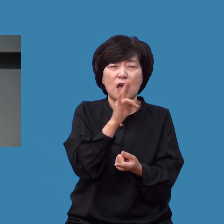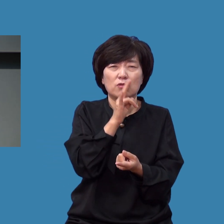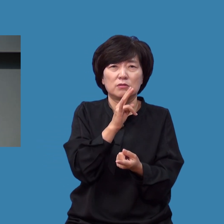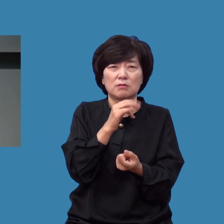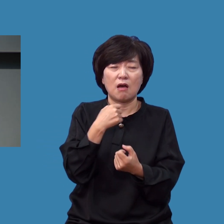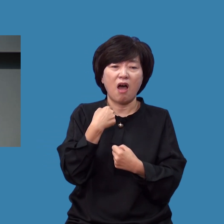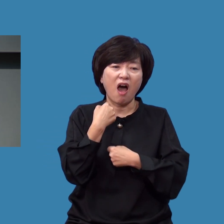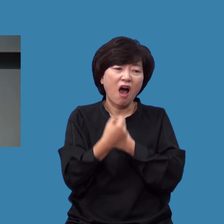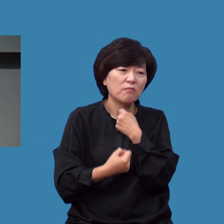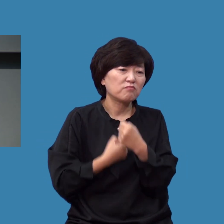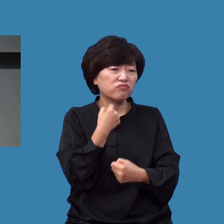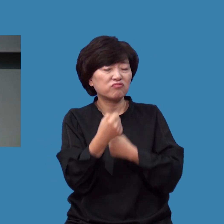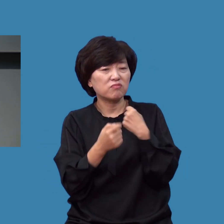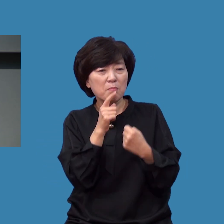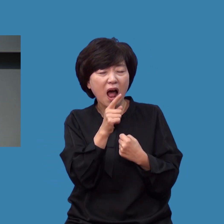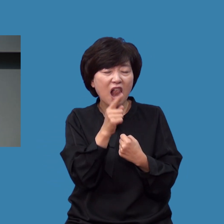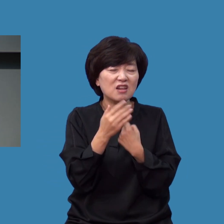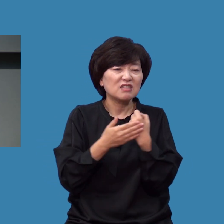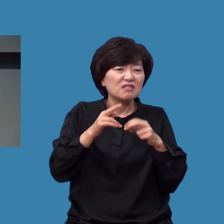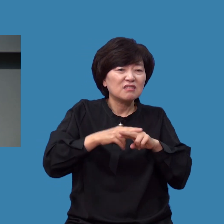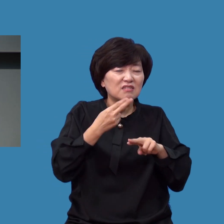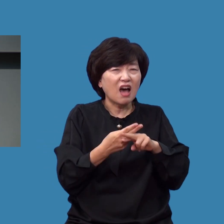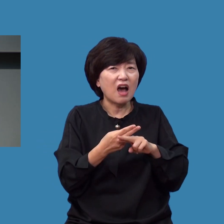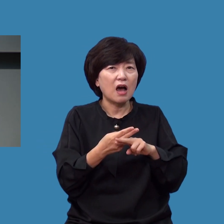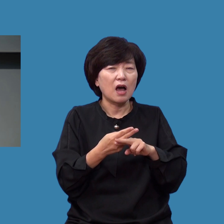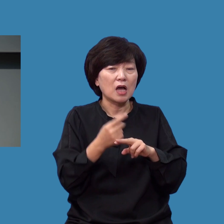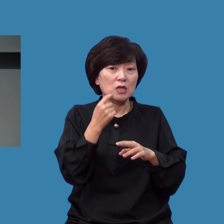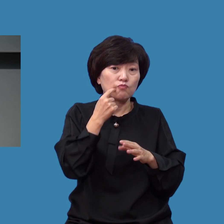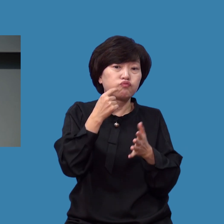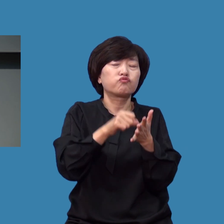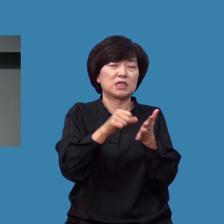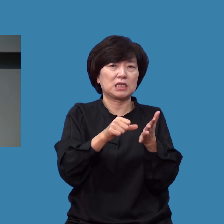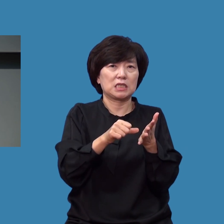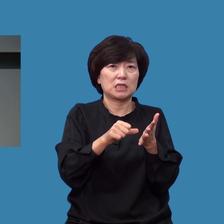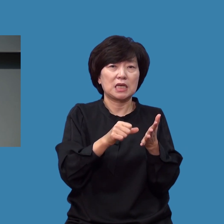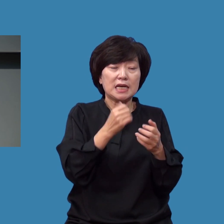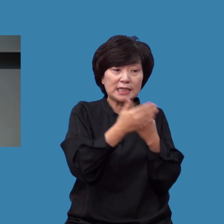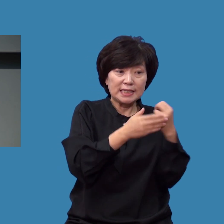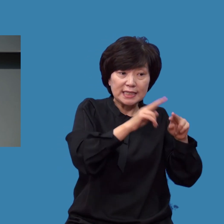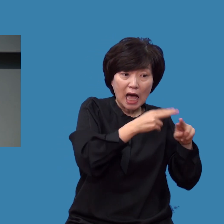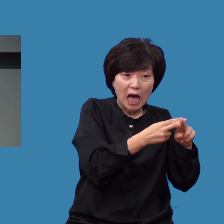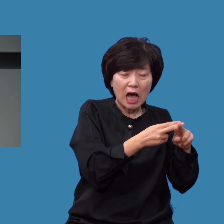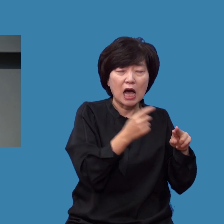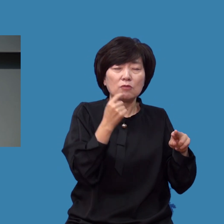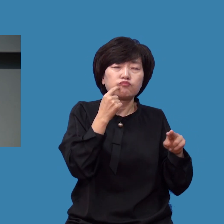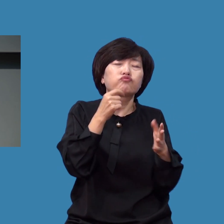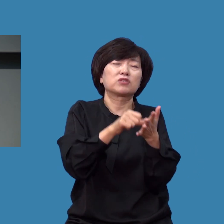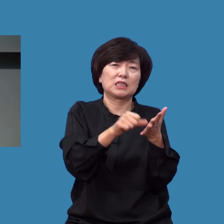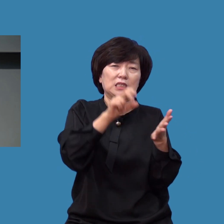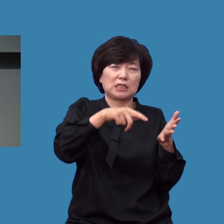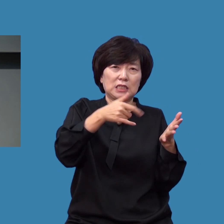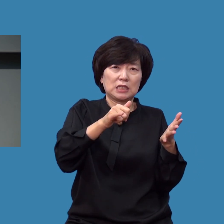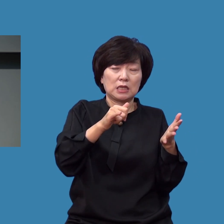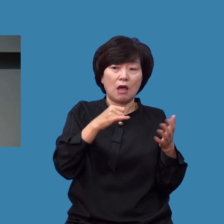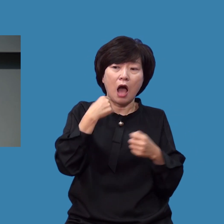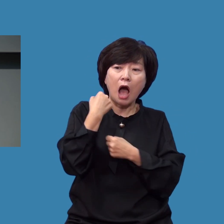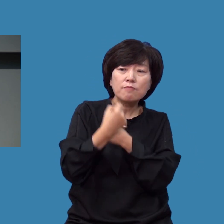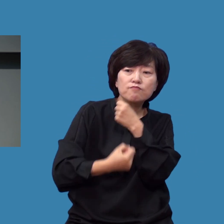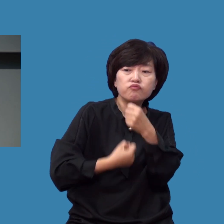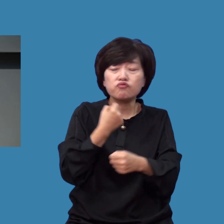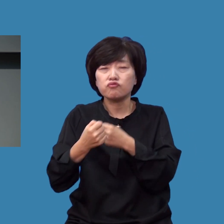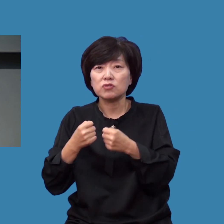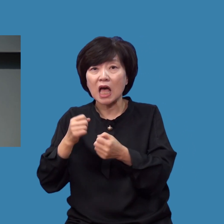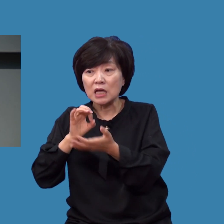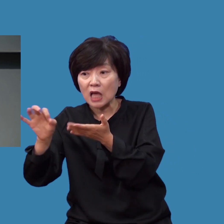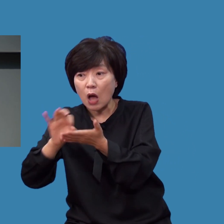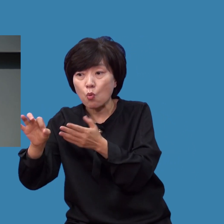게 아니라는 거예요. 은사는 무기이기 때문에 이 무기를 함부로 사용하게 되면 사람이 다칩니다. 사과를 깎는 칼은 뭐 사과 깎을 때는